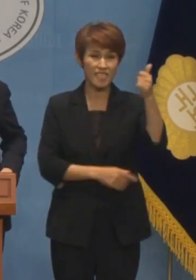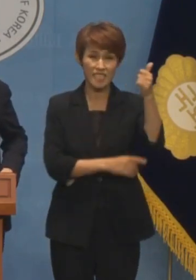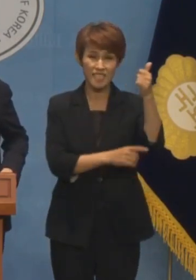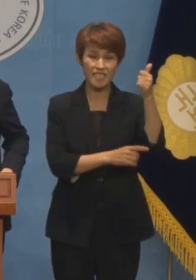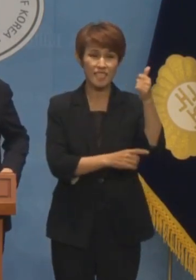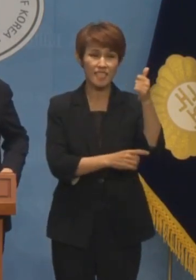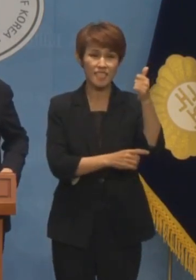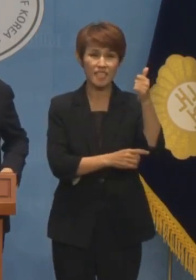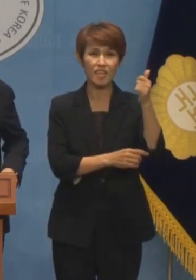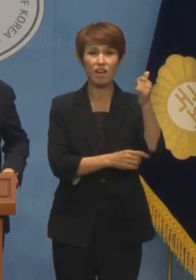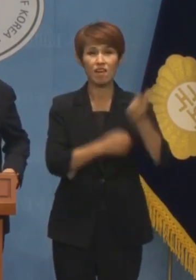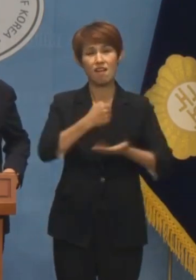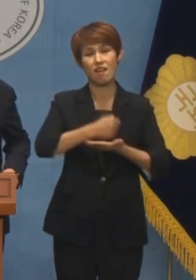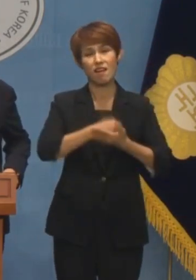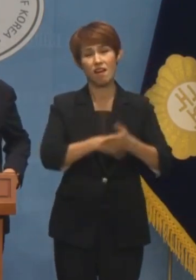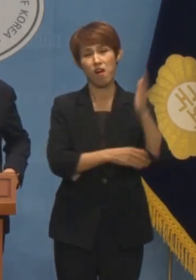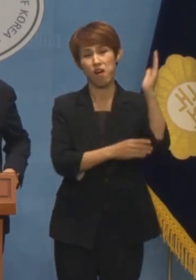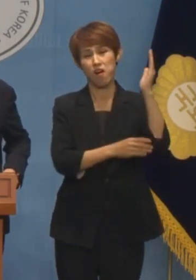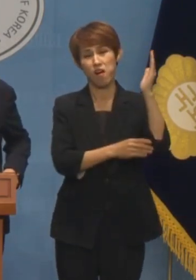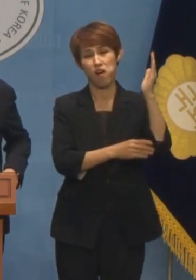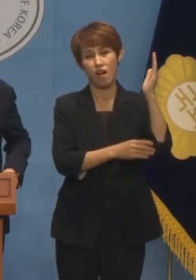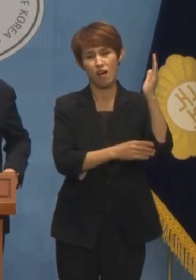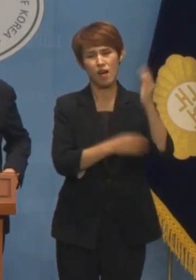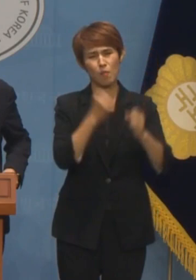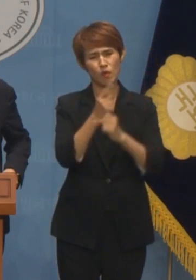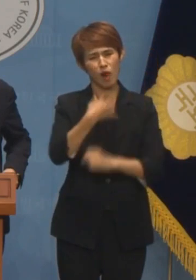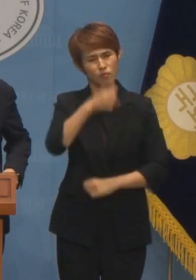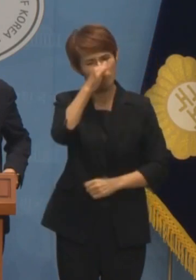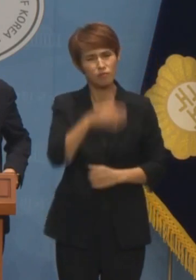알아차리고 임성근과